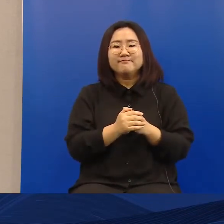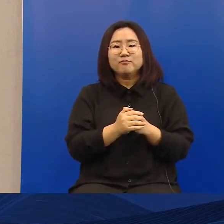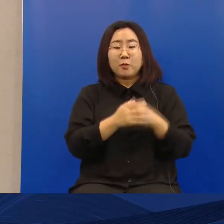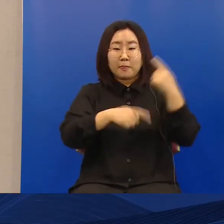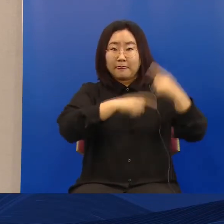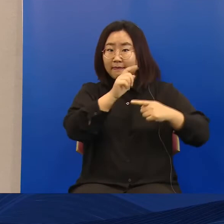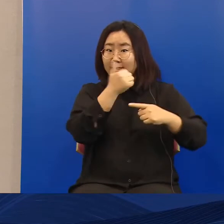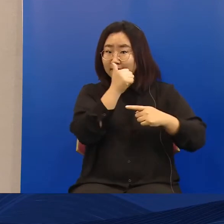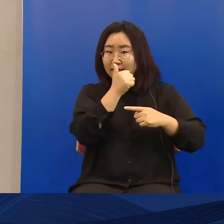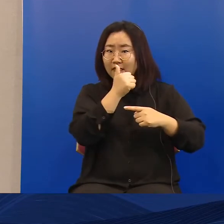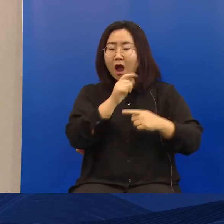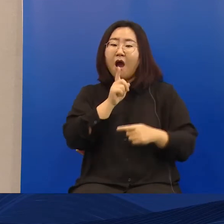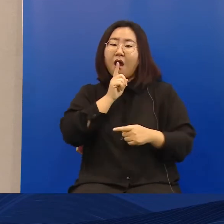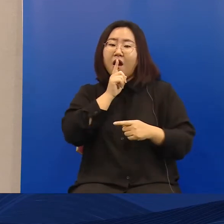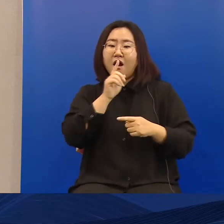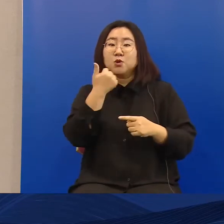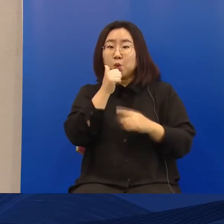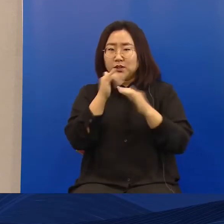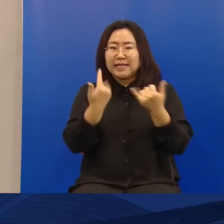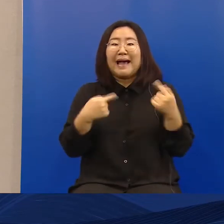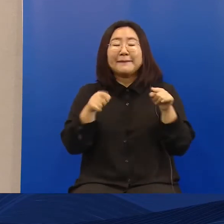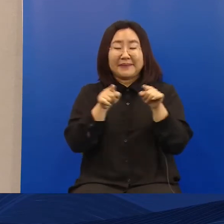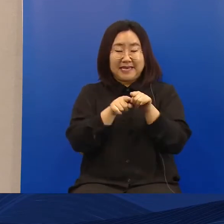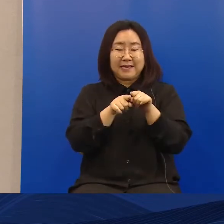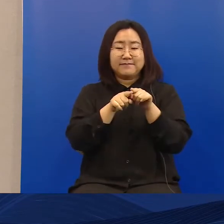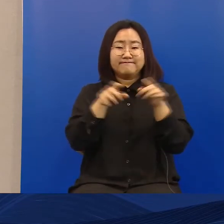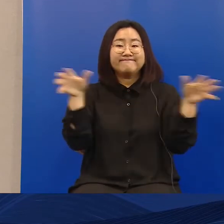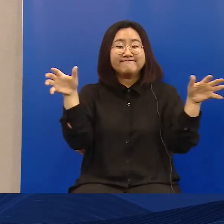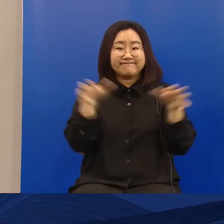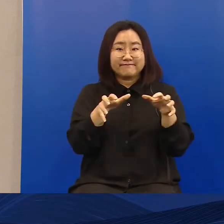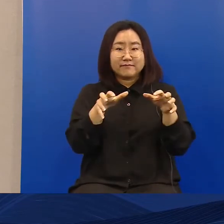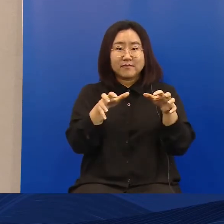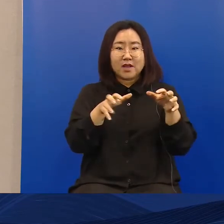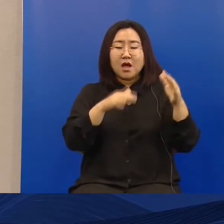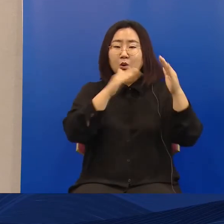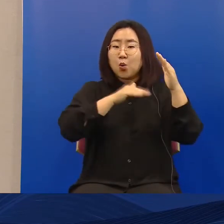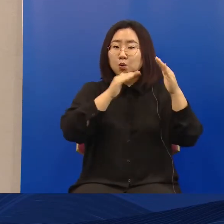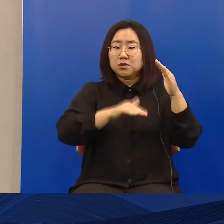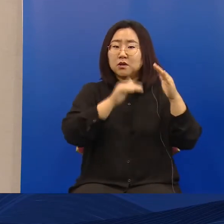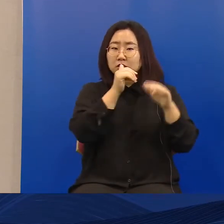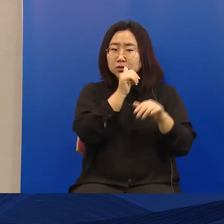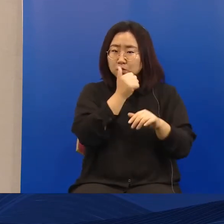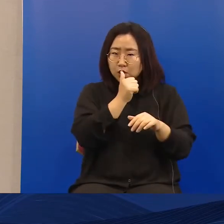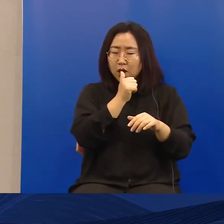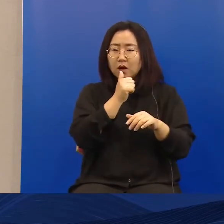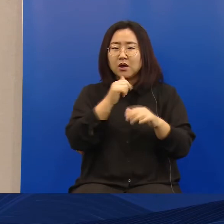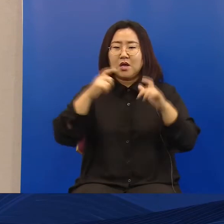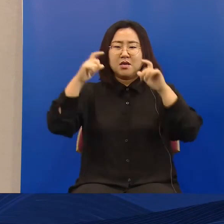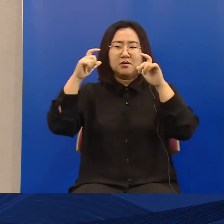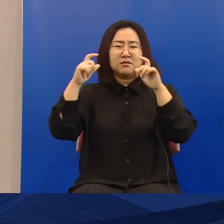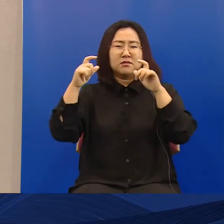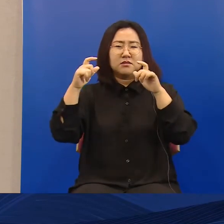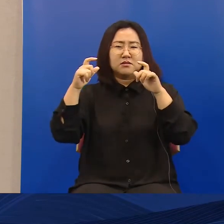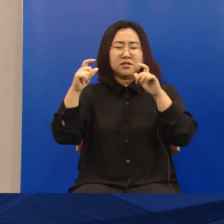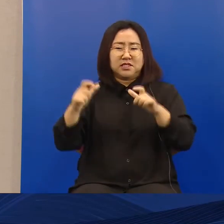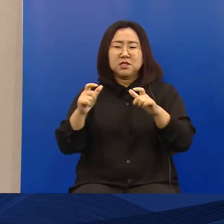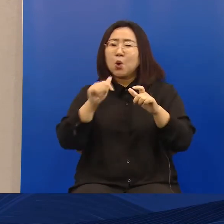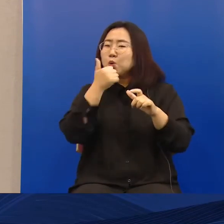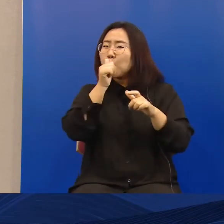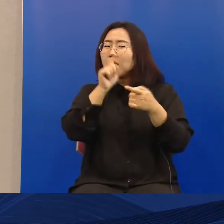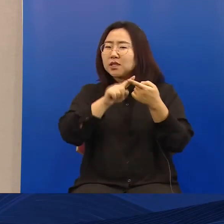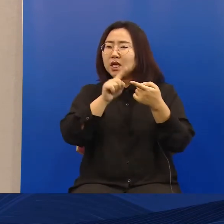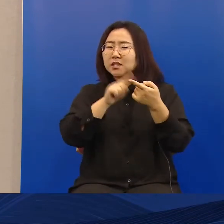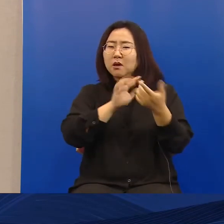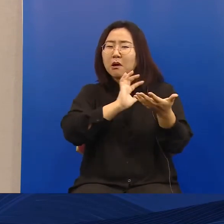그리고요. 수어 통역사와 구어 통역사가 함께 모였습니다. 그래서 공적 통역 그리고 커뮤니티 통역의 본질에 대해서 얘기할 수